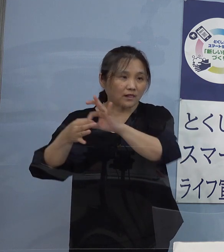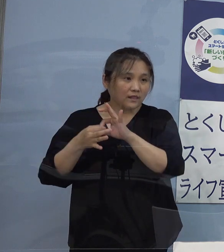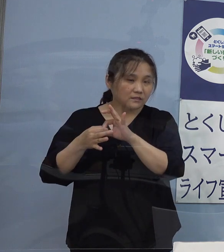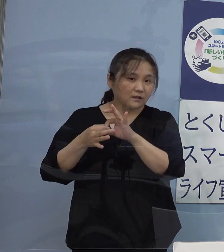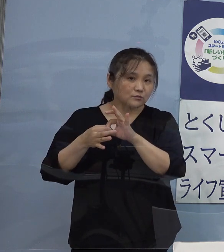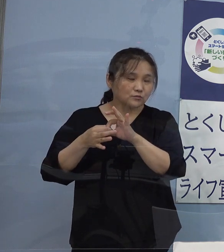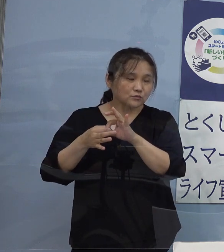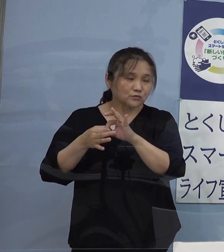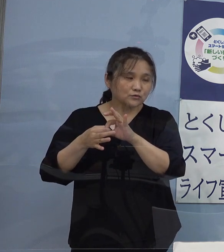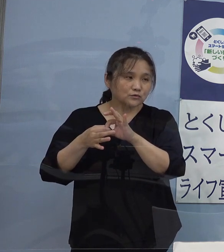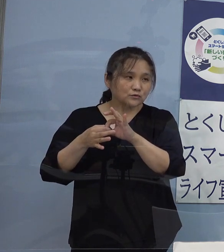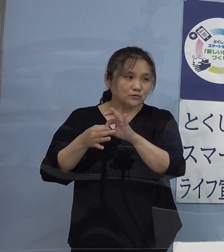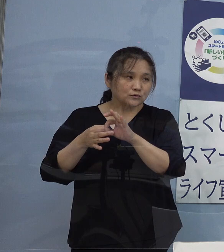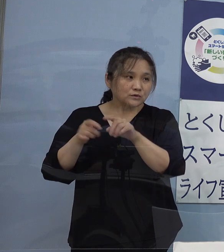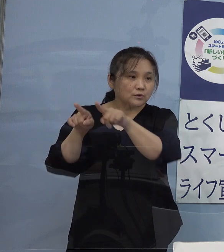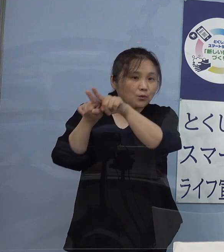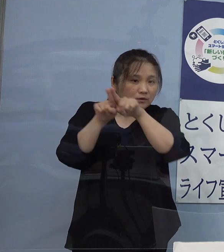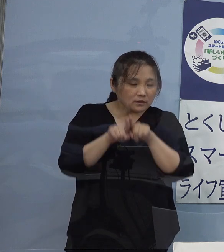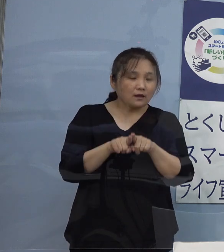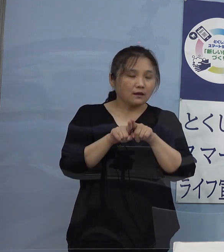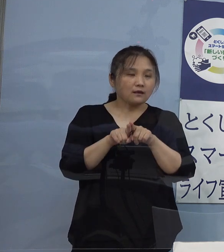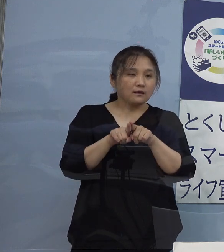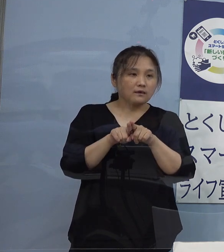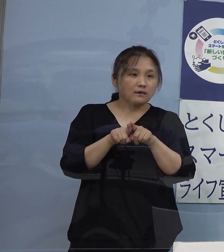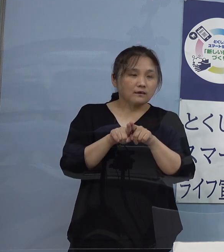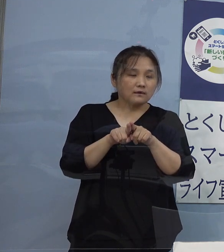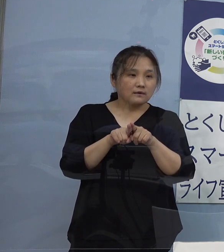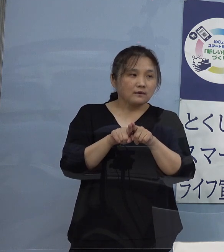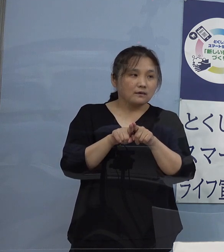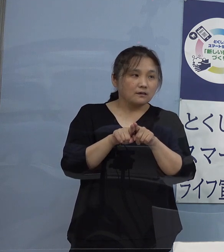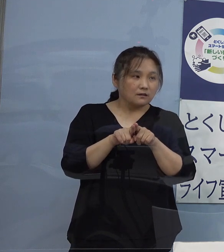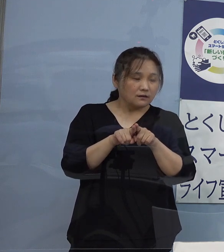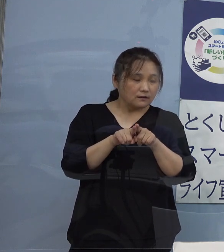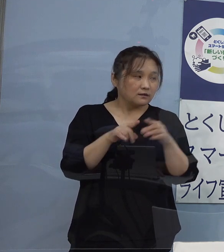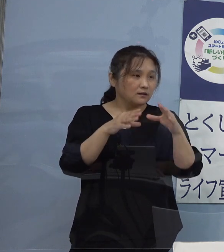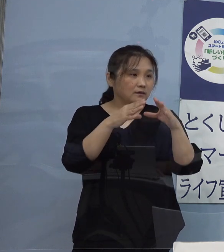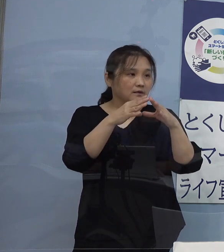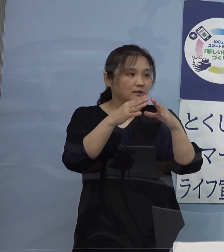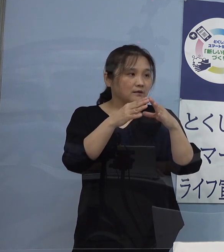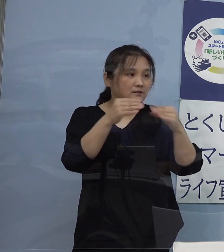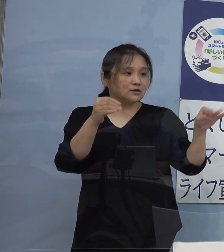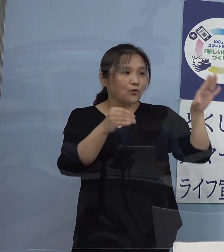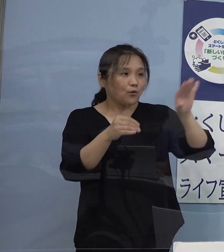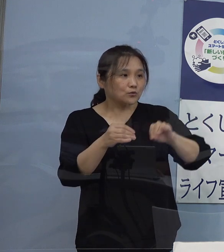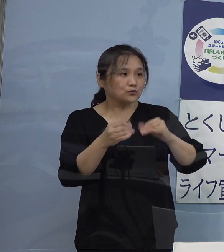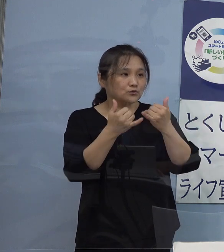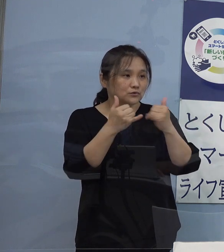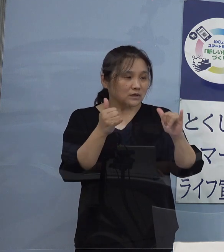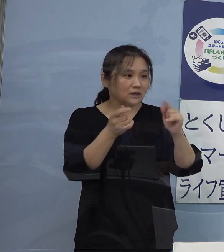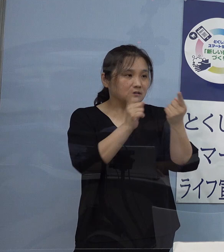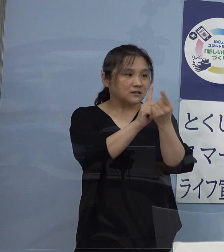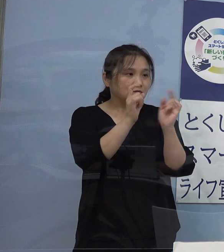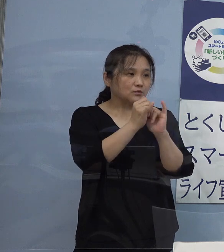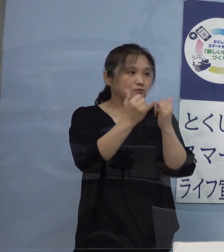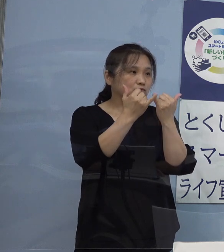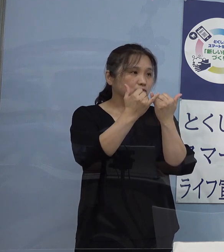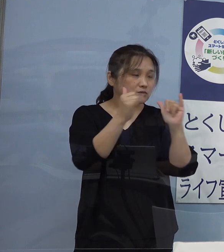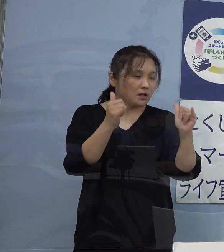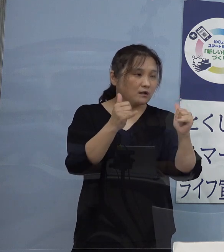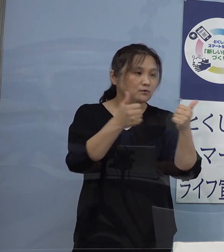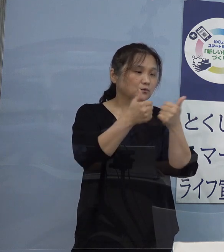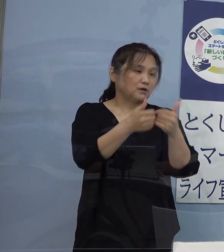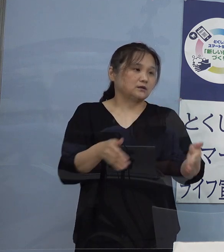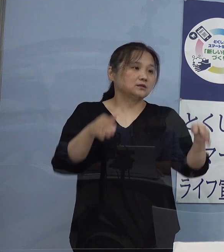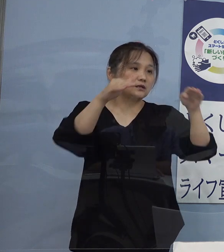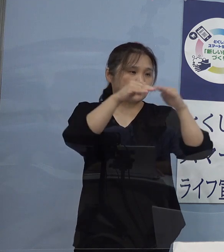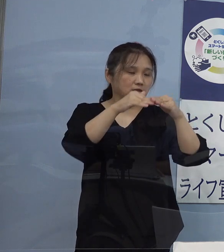から検査を受けたということ で、帰国者接触者相談センター、こちらをお受けになられ た症状があったので、はい、